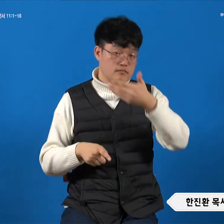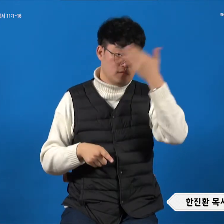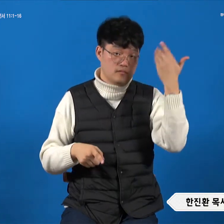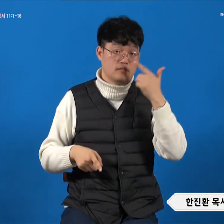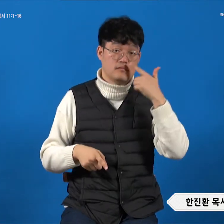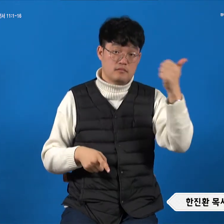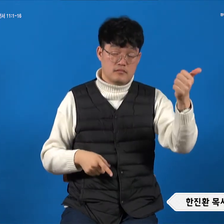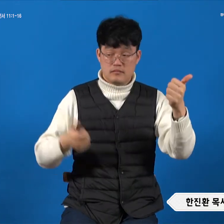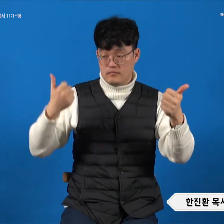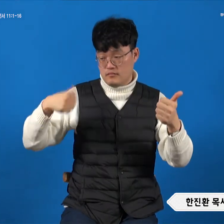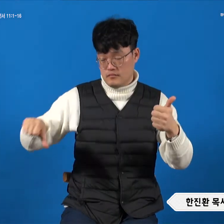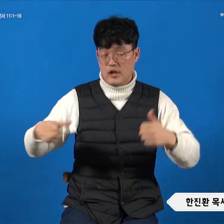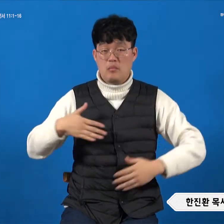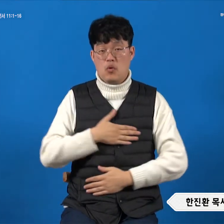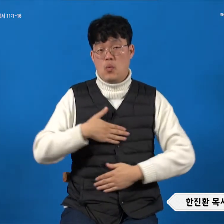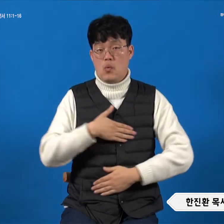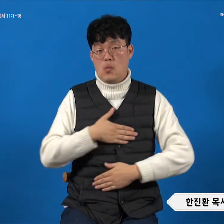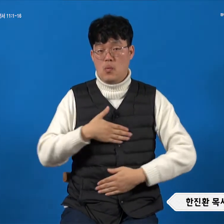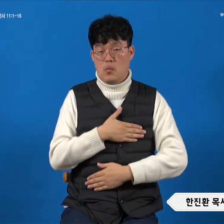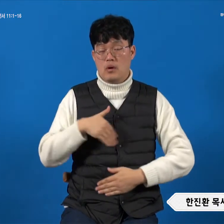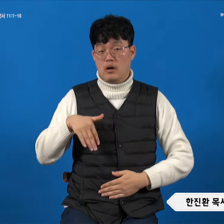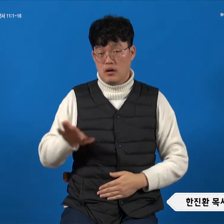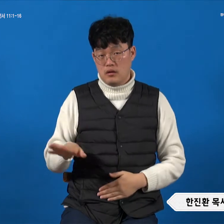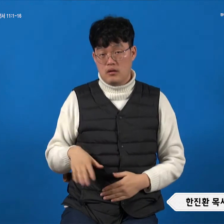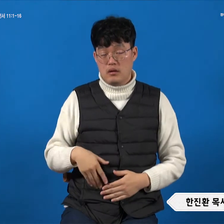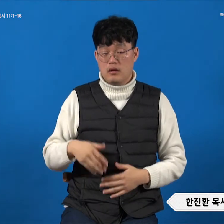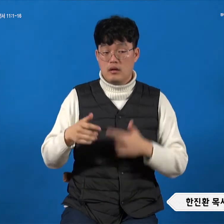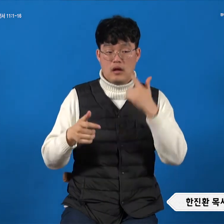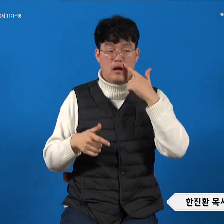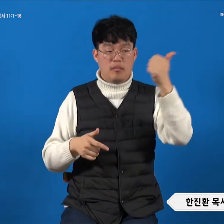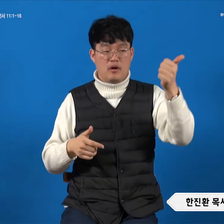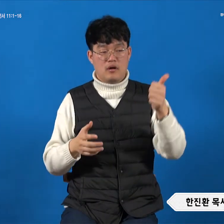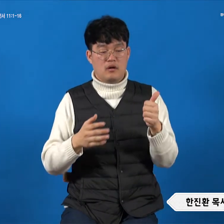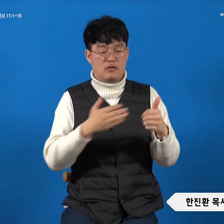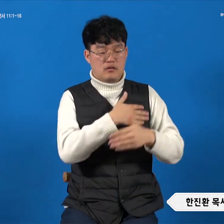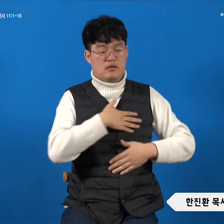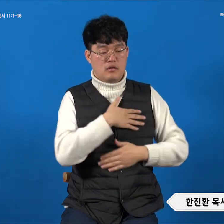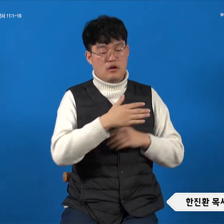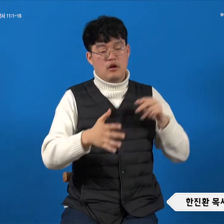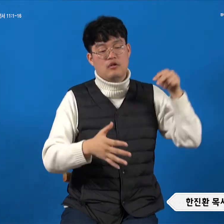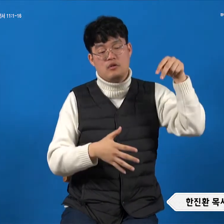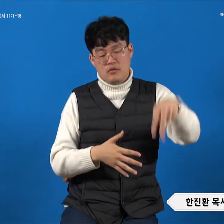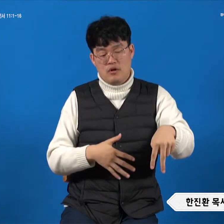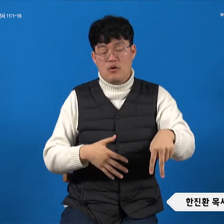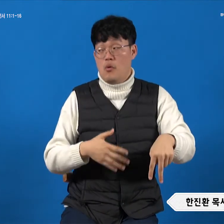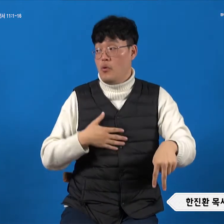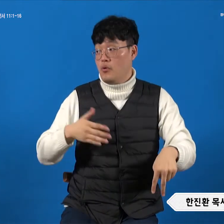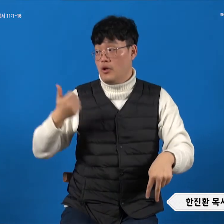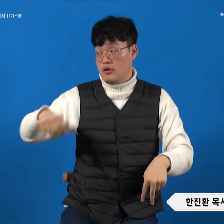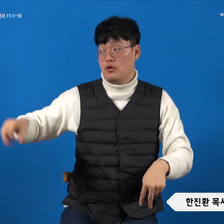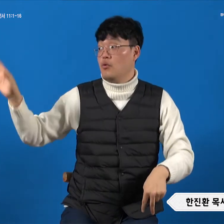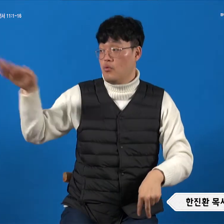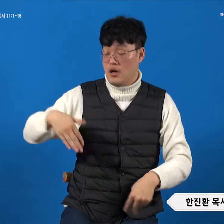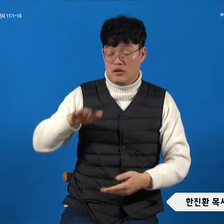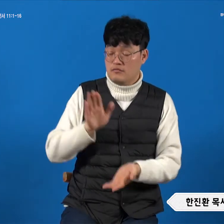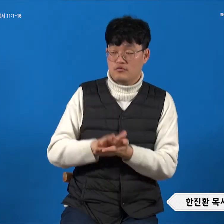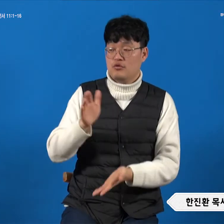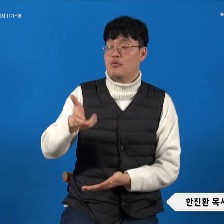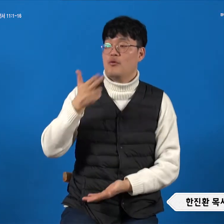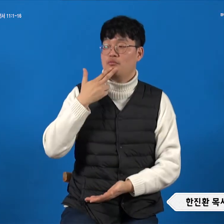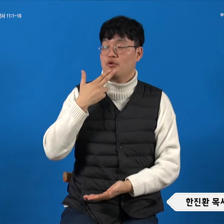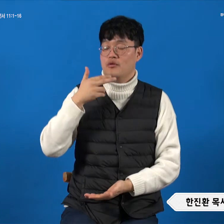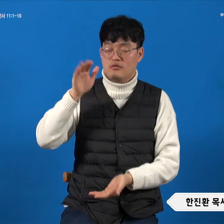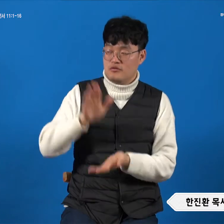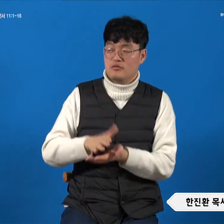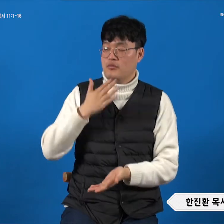어떤 젊은 아빠가 아들하고 목욕탕에 왔는데 아빠가 탕에 들어가면서 아들에게 너도 들어와 했습니다. 안